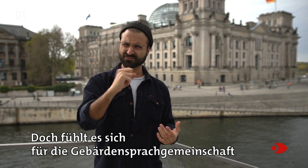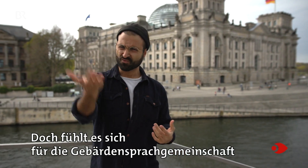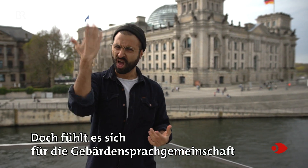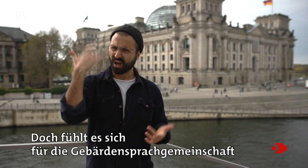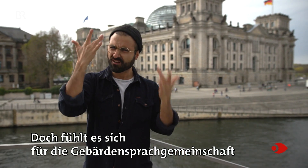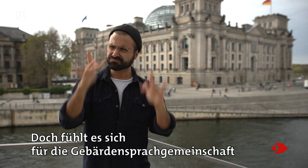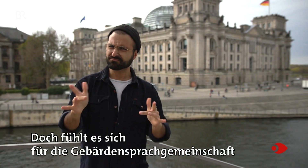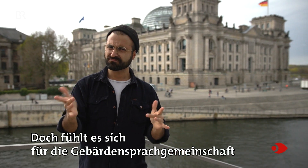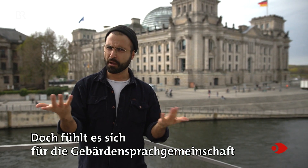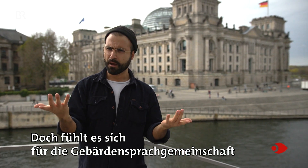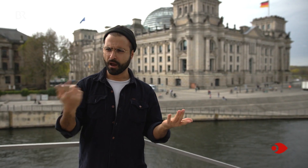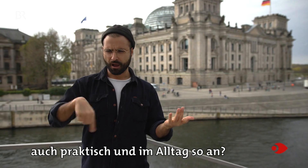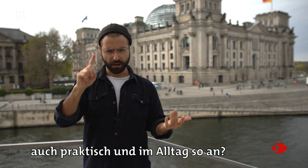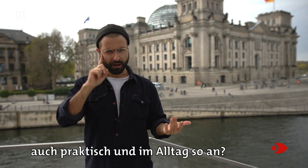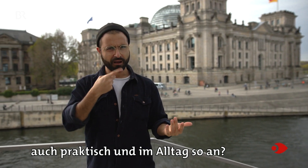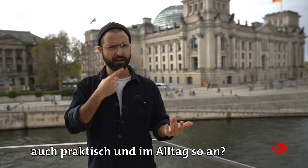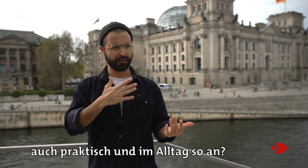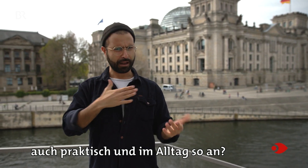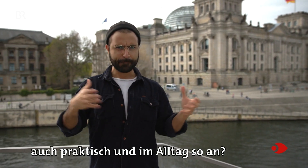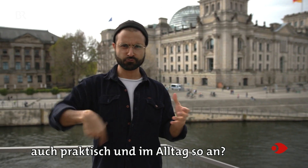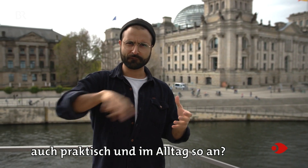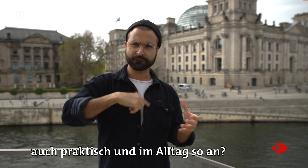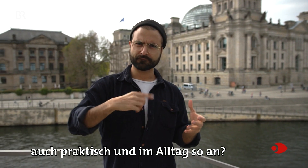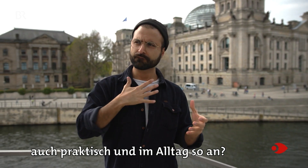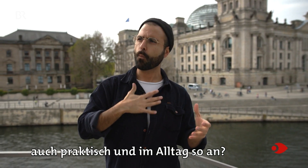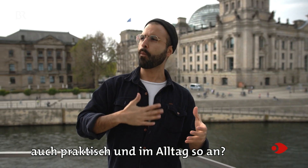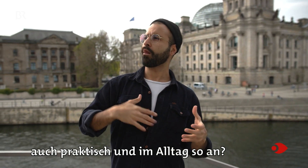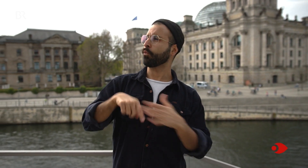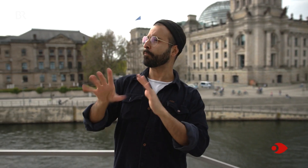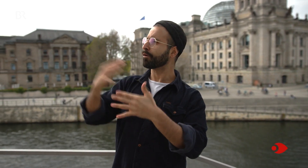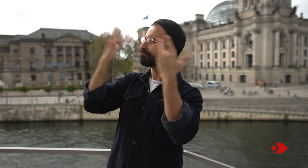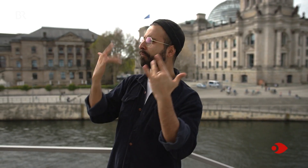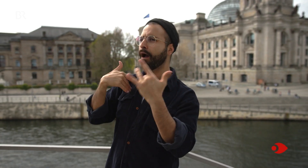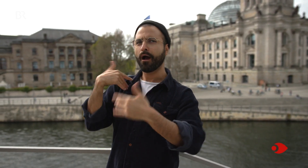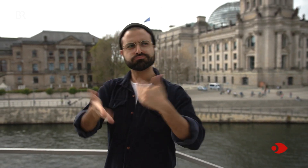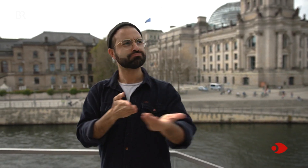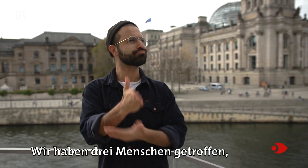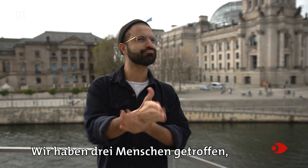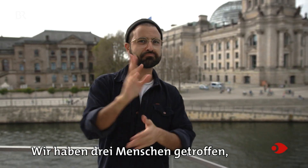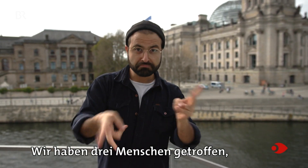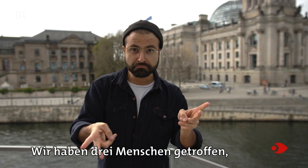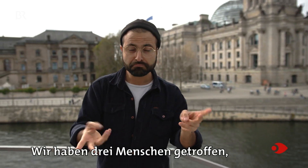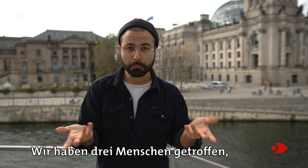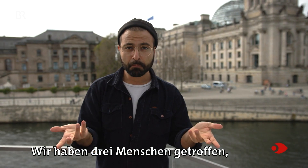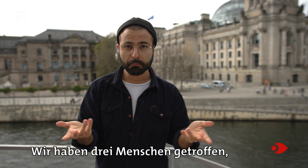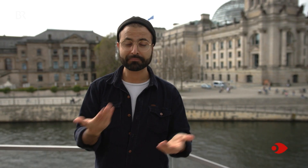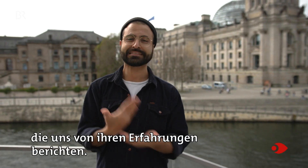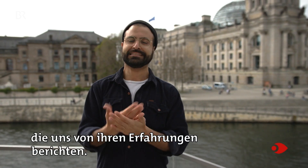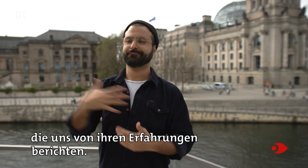für die Gebärdensprachgemeinschaft auch praktisch und im Alltag so an? Wir haben drei Menschen getroffen, die uns von